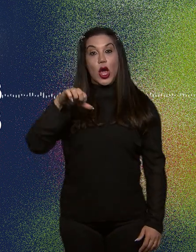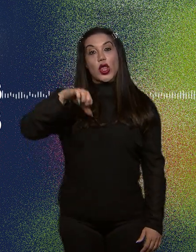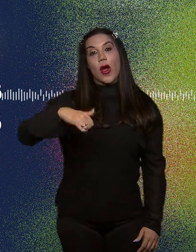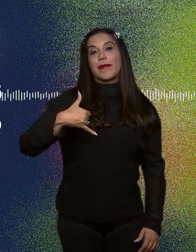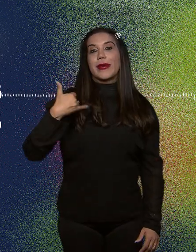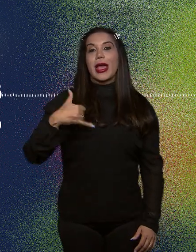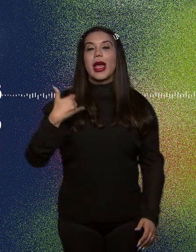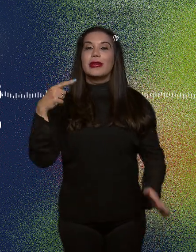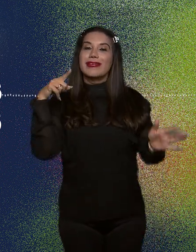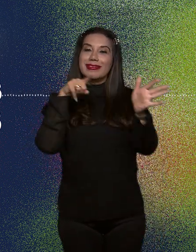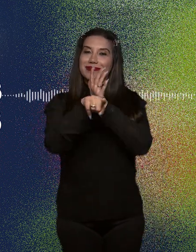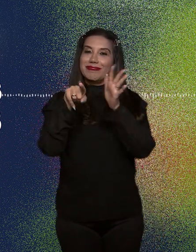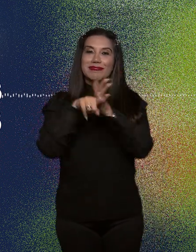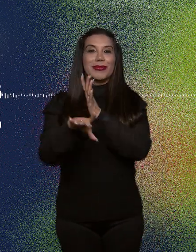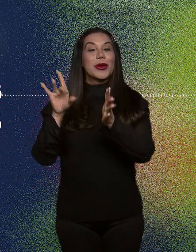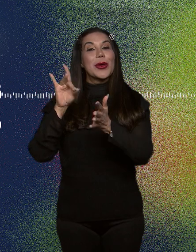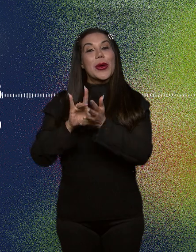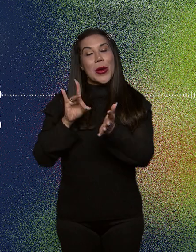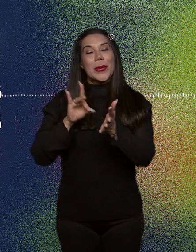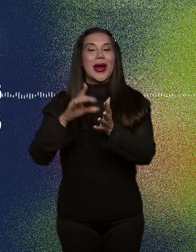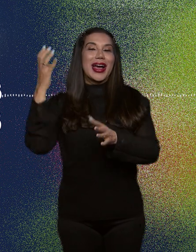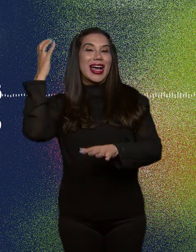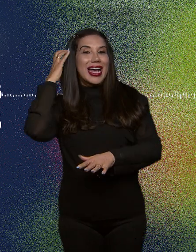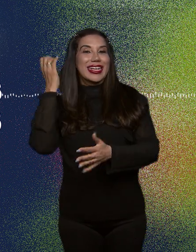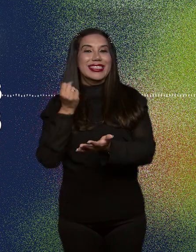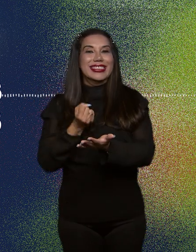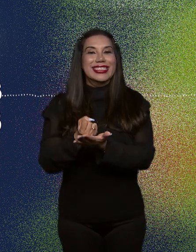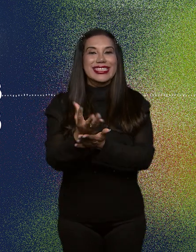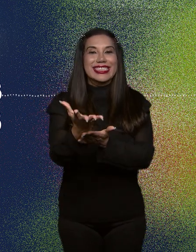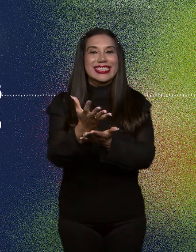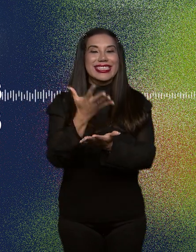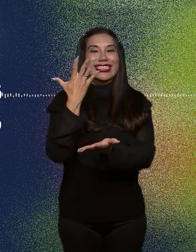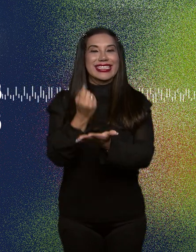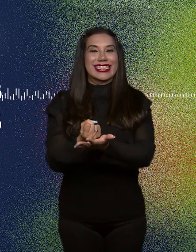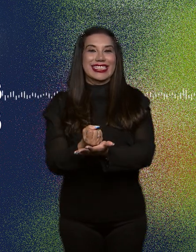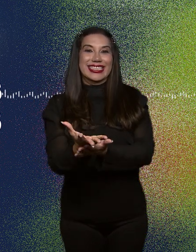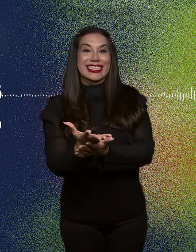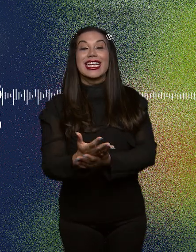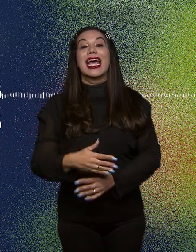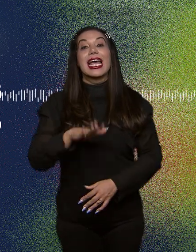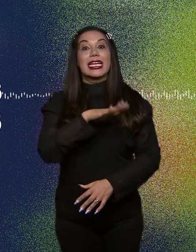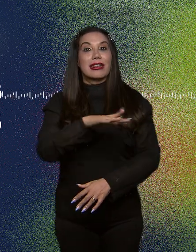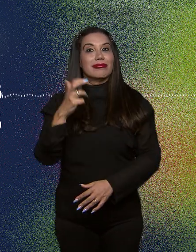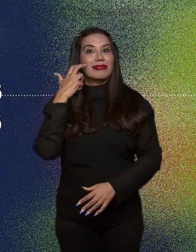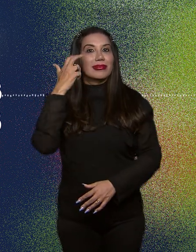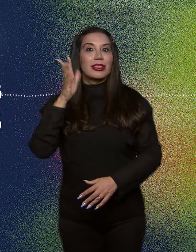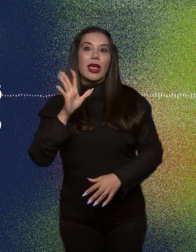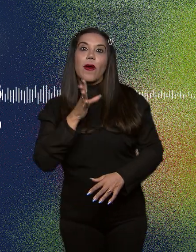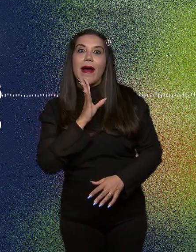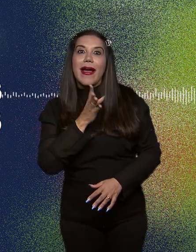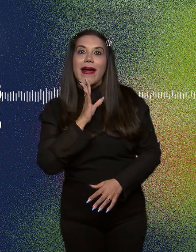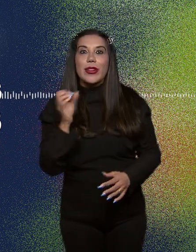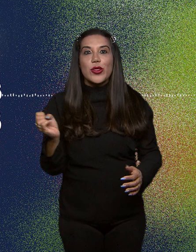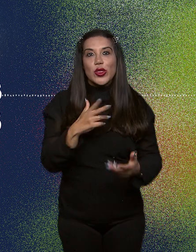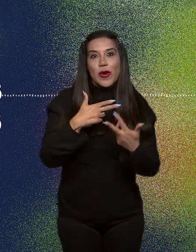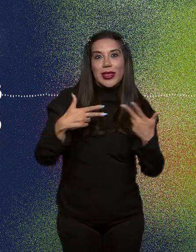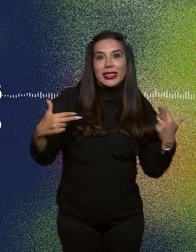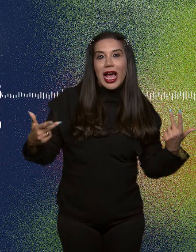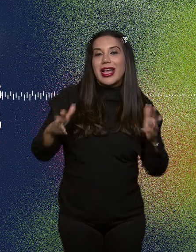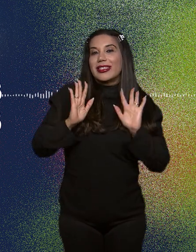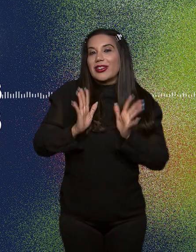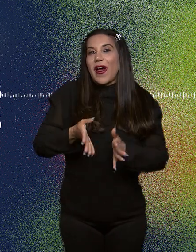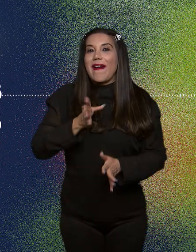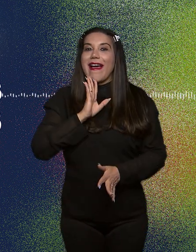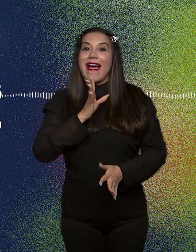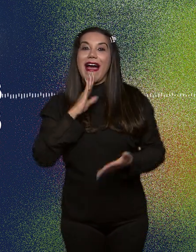Sou a perguntadeira oficial aqui do podcast Crianças Sabidas. Já ouviu nossa novidade, Madu? Ouvi e amei.